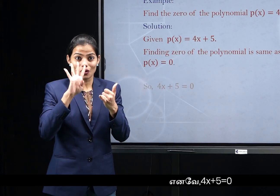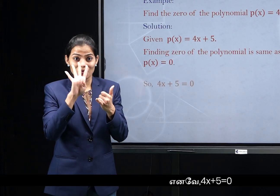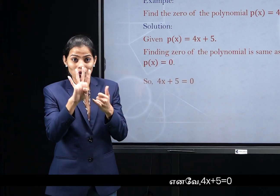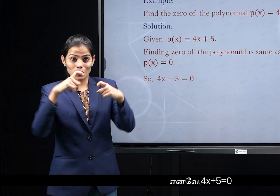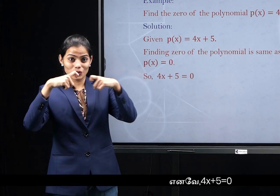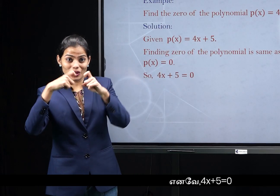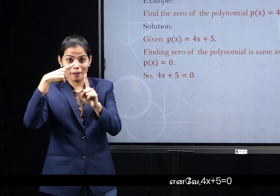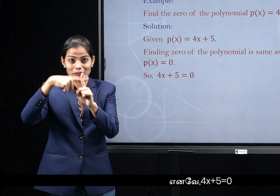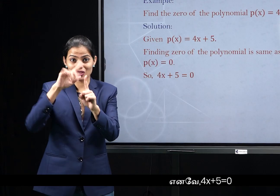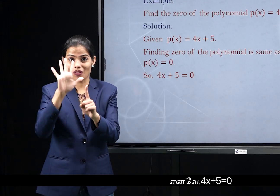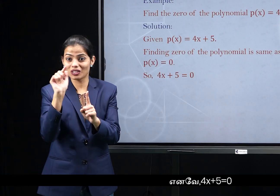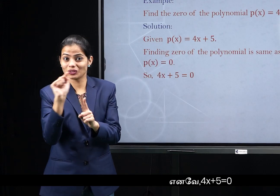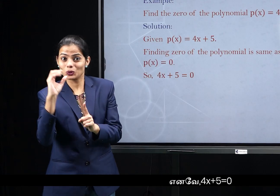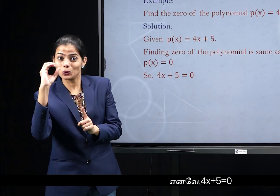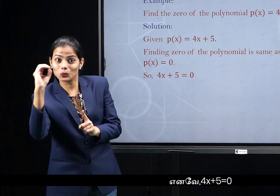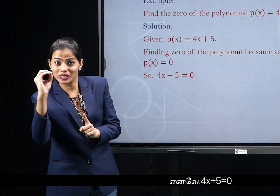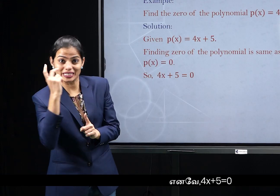எனவே 4x கூட்டல் 5 ஈடு 0.